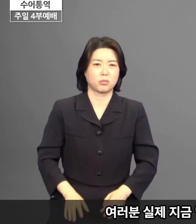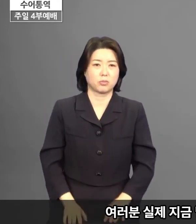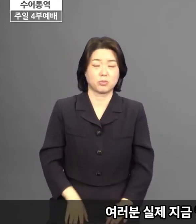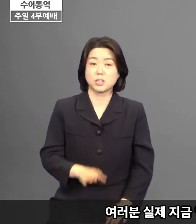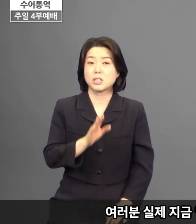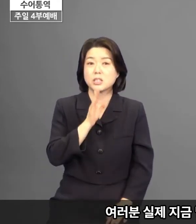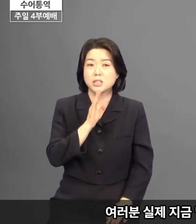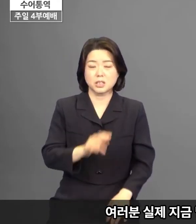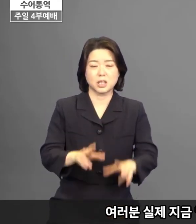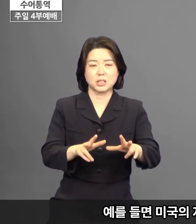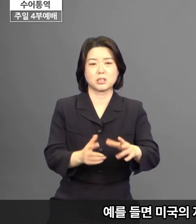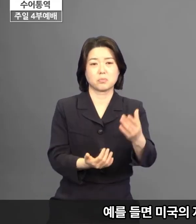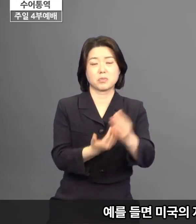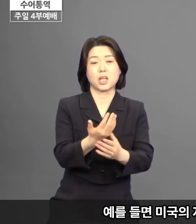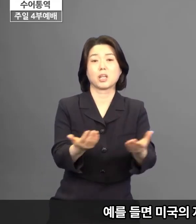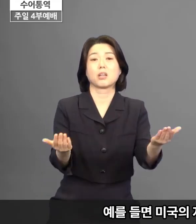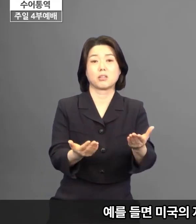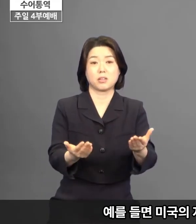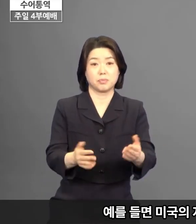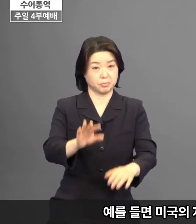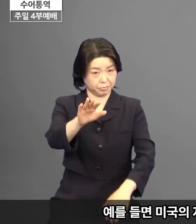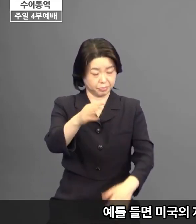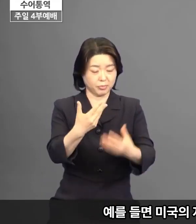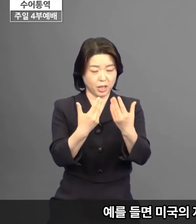지금 벌어지고 있는 일입니다. 예를 들면